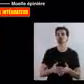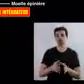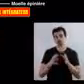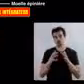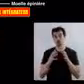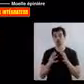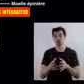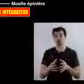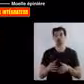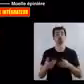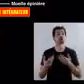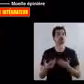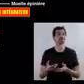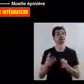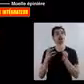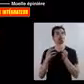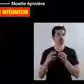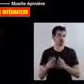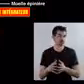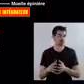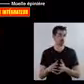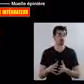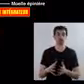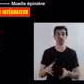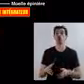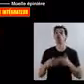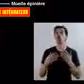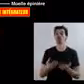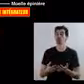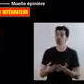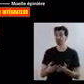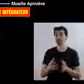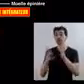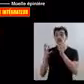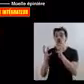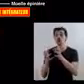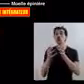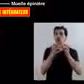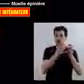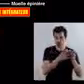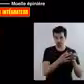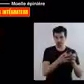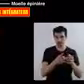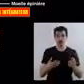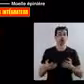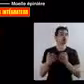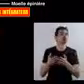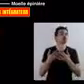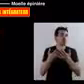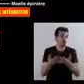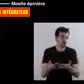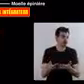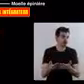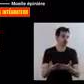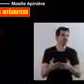niveau du muscle, le motoneurone se connecte à plusieurs cellules musculaires au niveau de synapses neuromusculaires. Donc